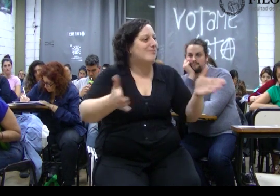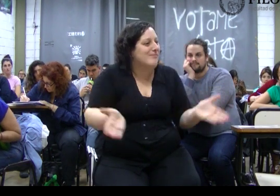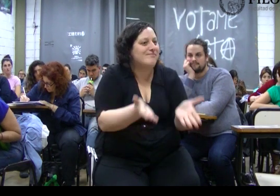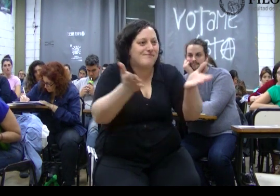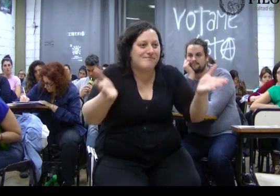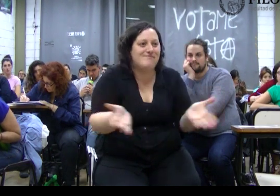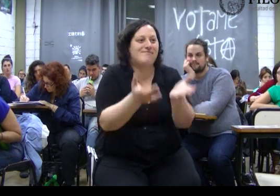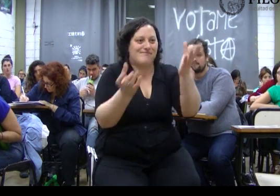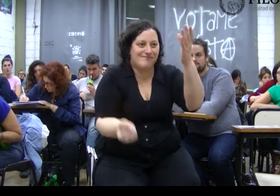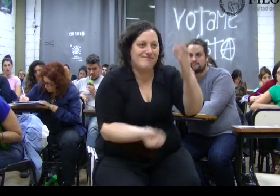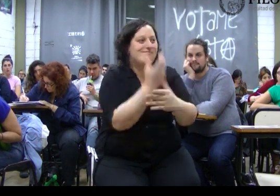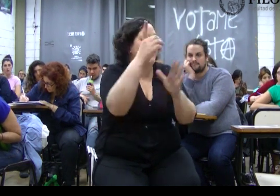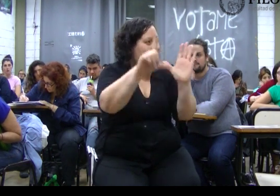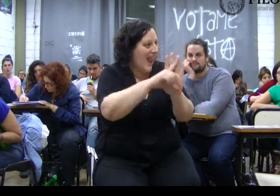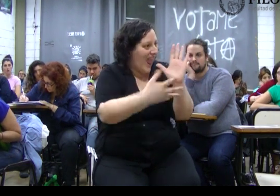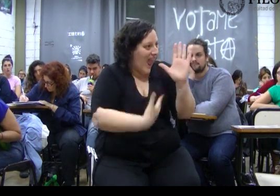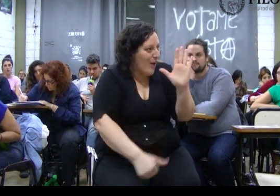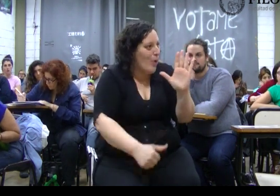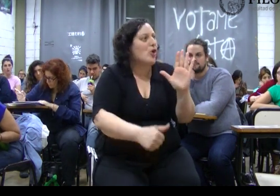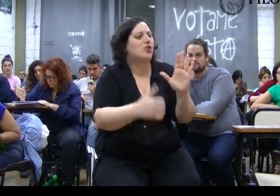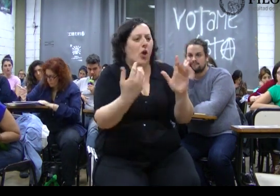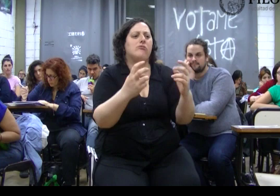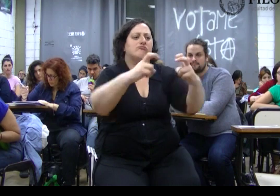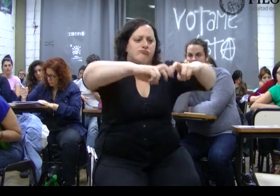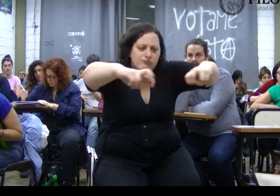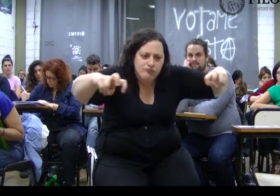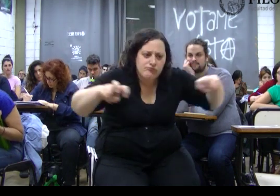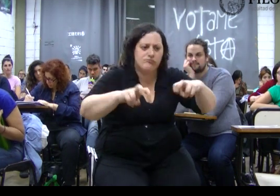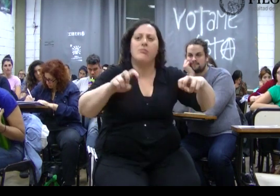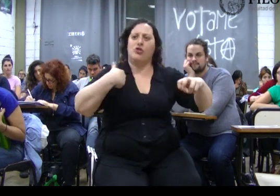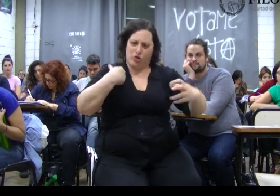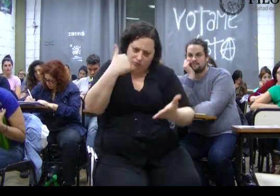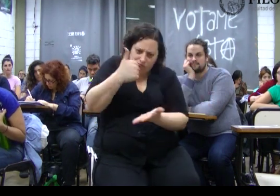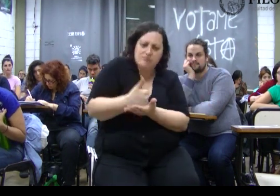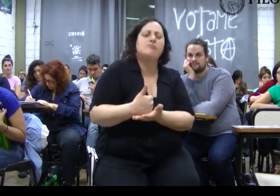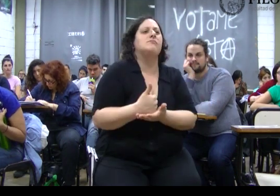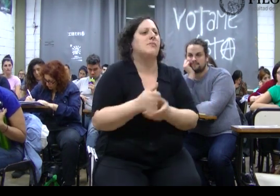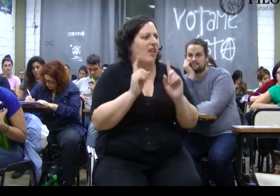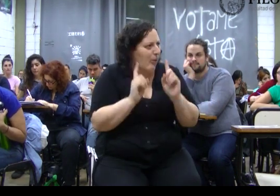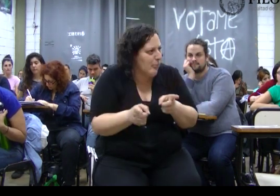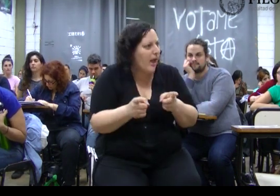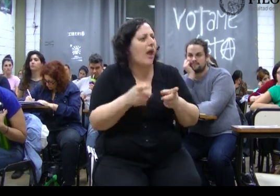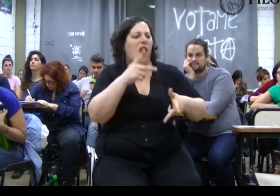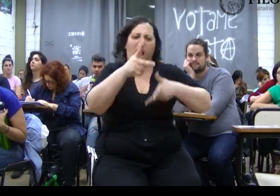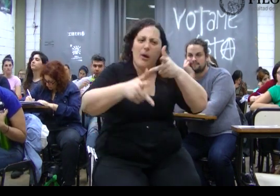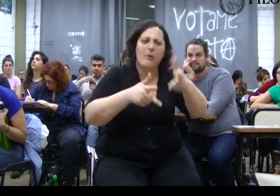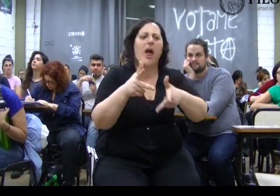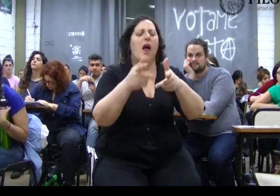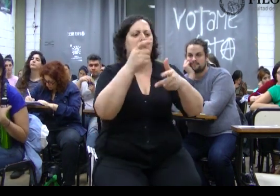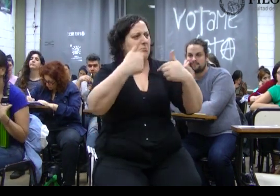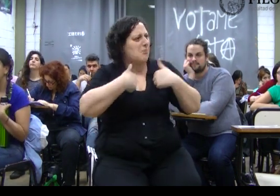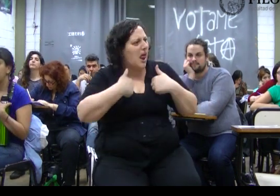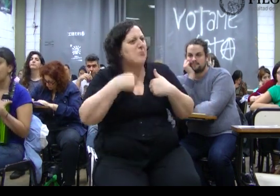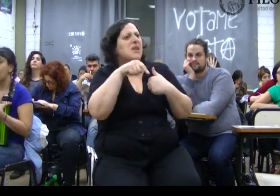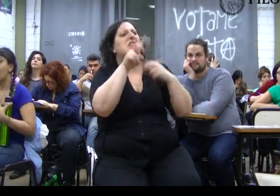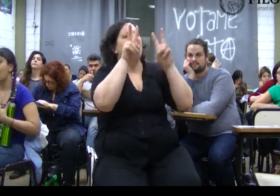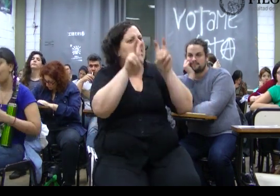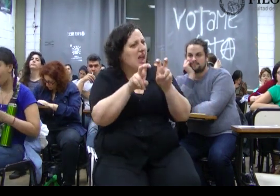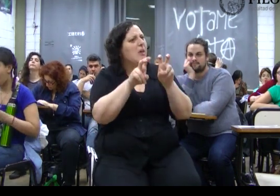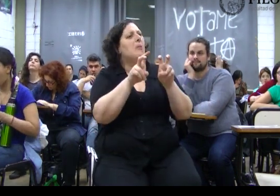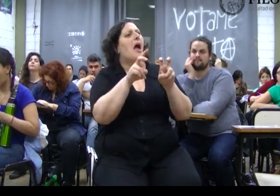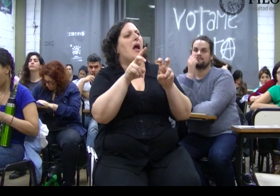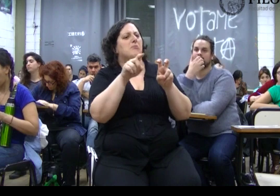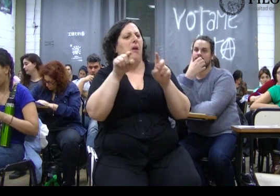decir, chicas, nos parece que estos temas van por acá porque o nos dejan afuera